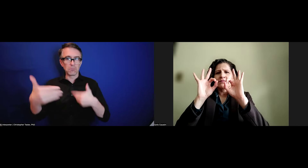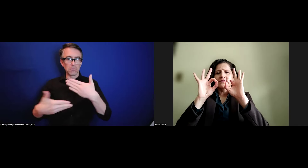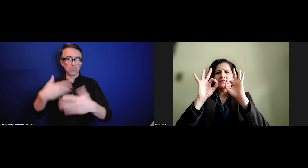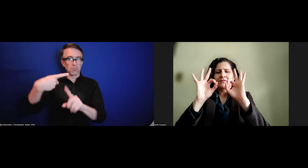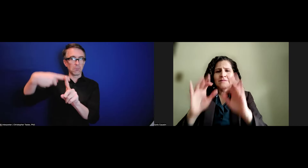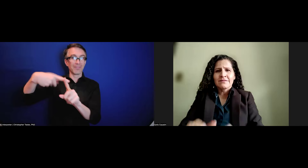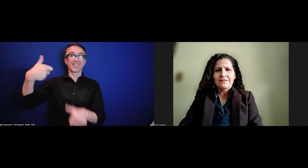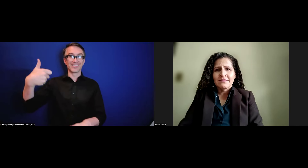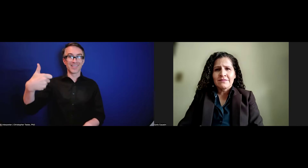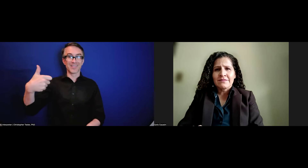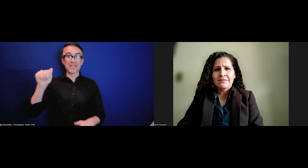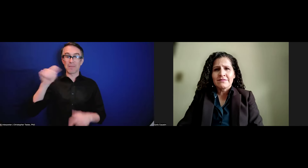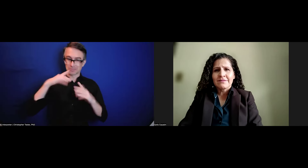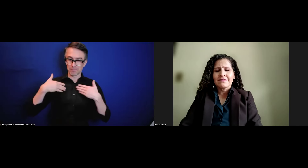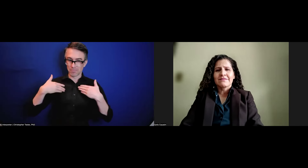Trying Carla.